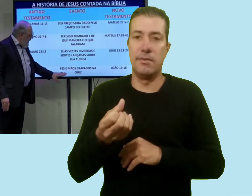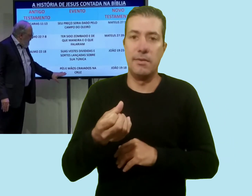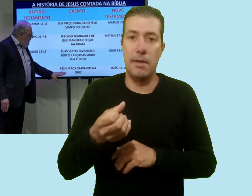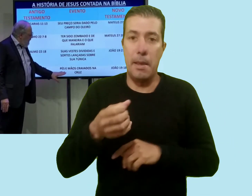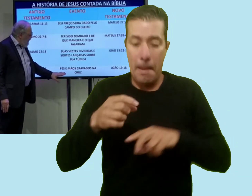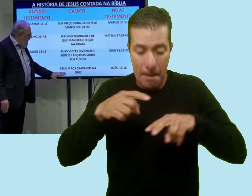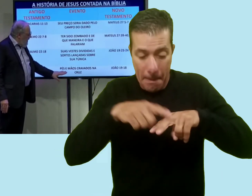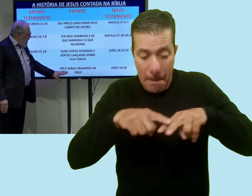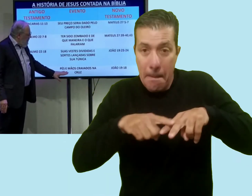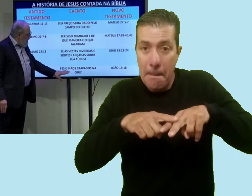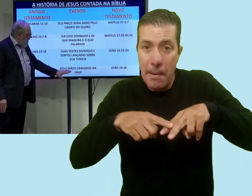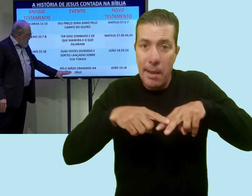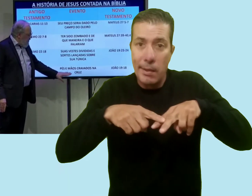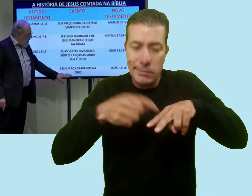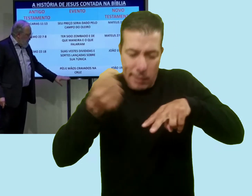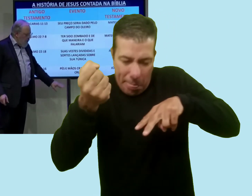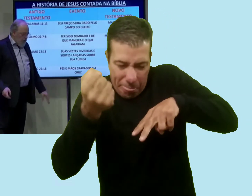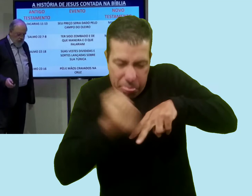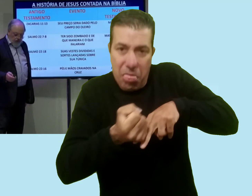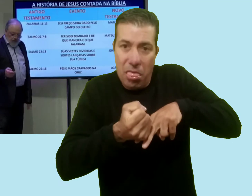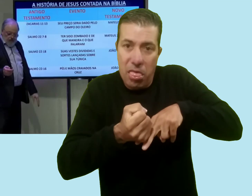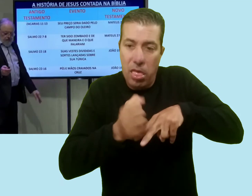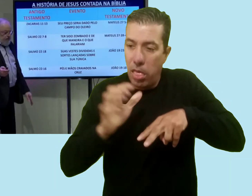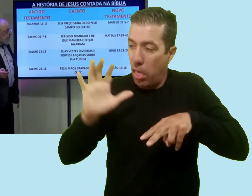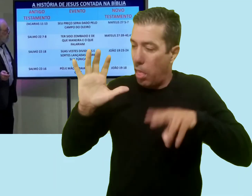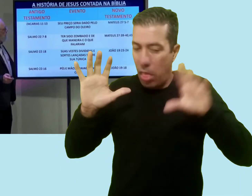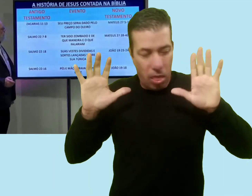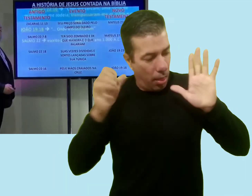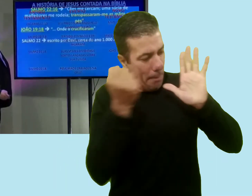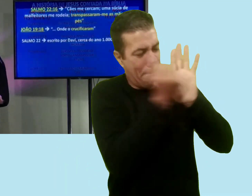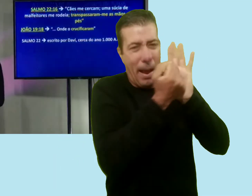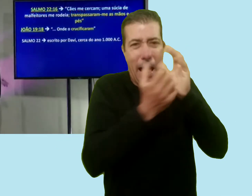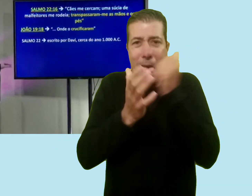ele teria pés e mãos cravados na cruz.